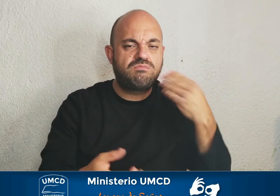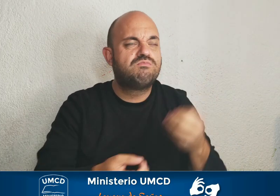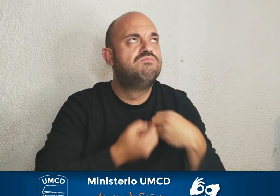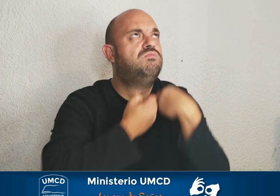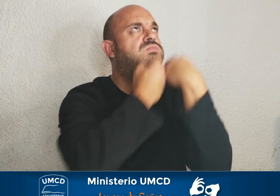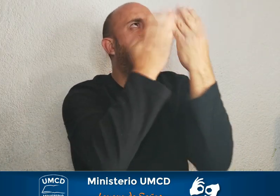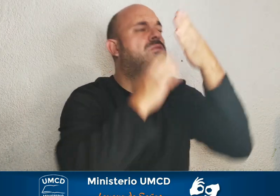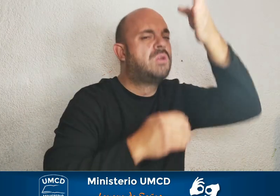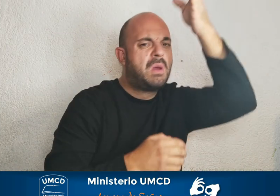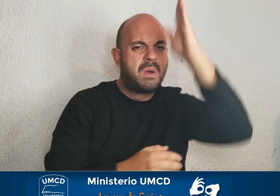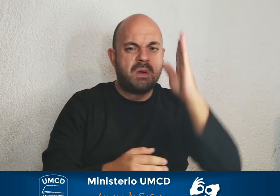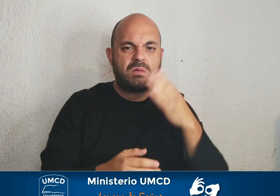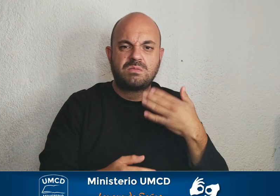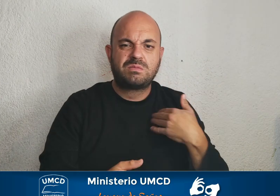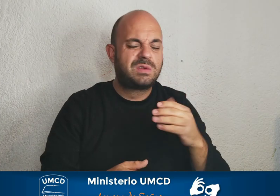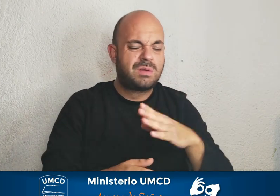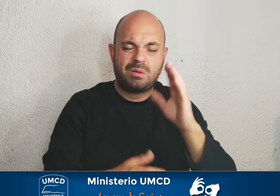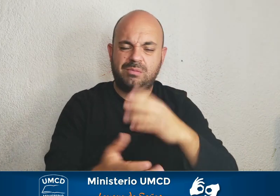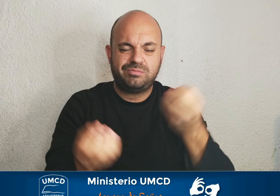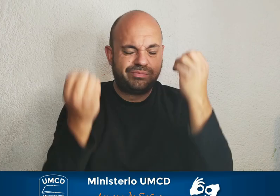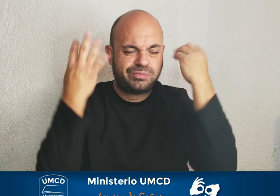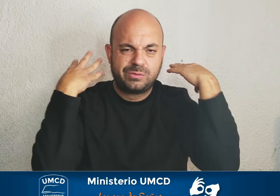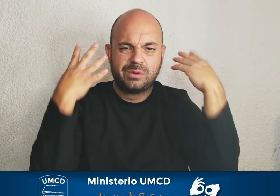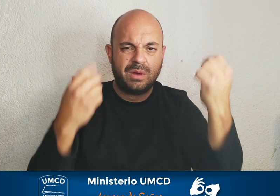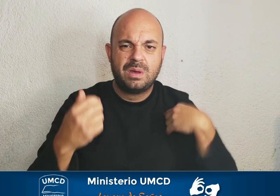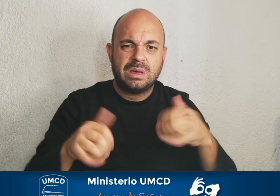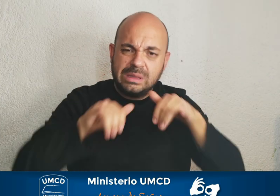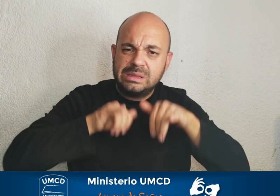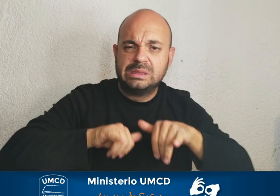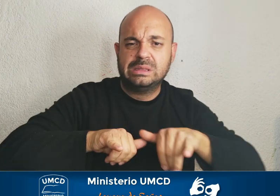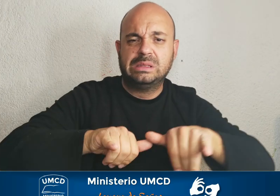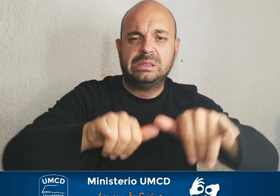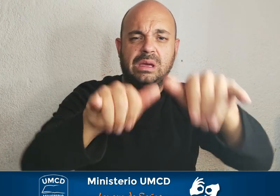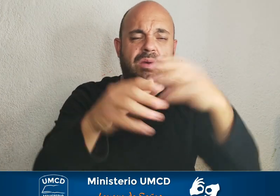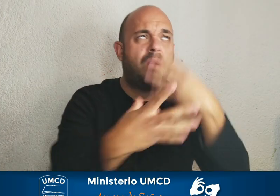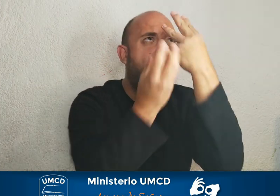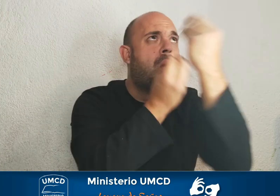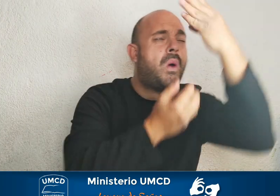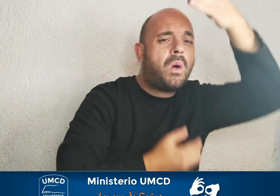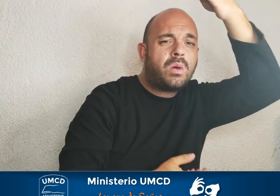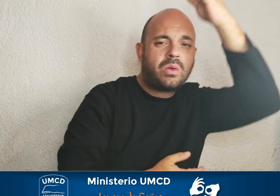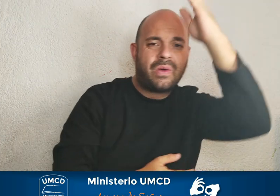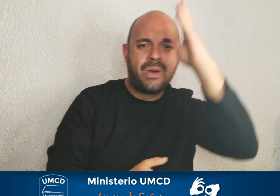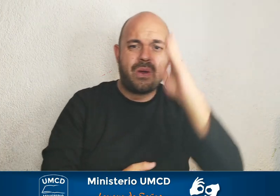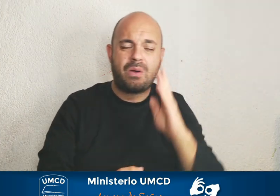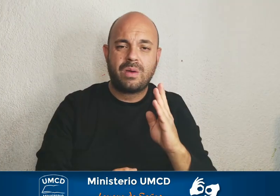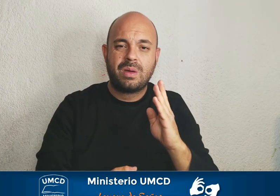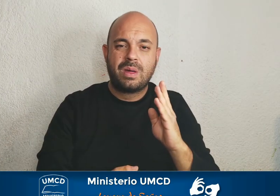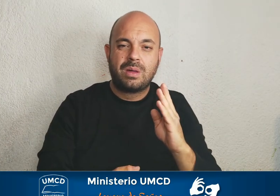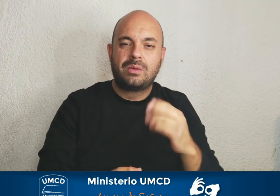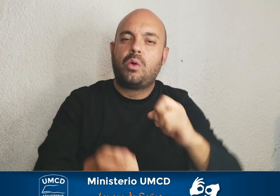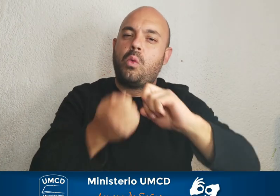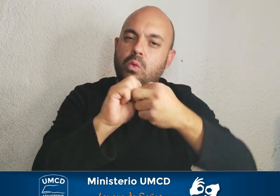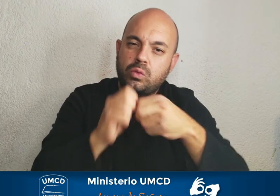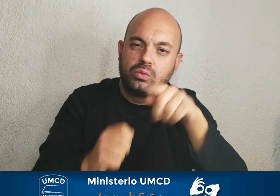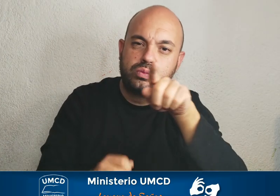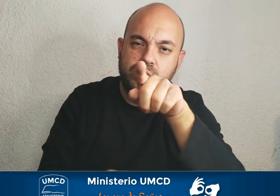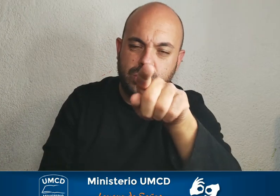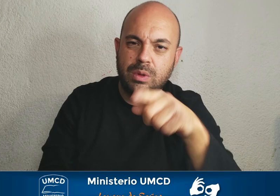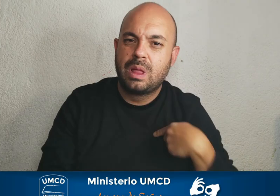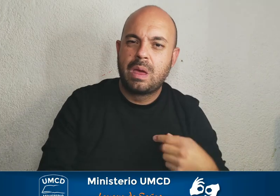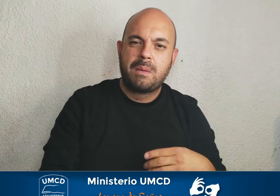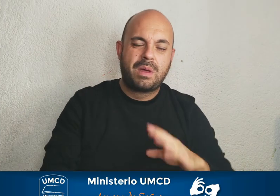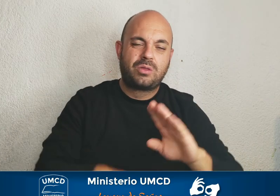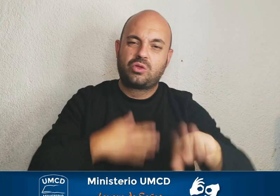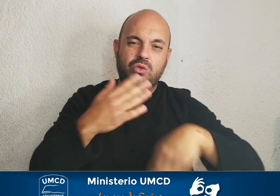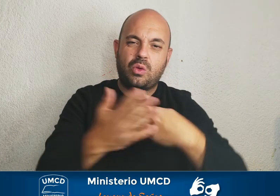idea de ir en pos del pecado y buscar la santidad y la piedad. Nuestro peso o el peso que lleva